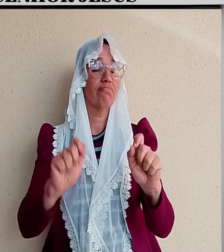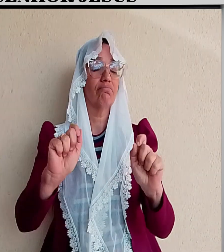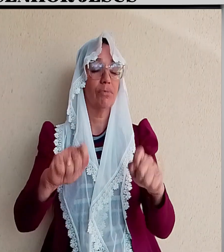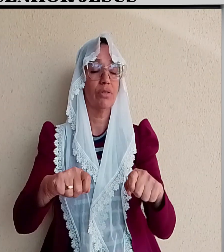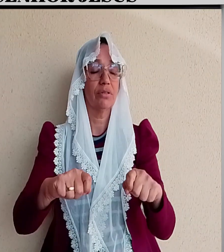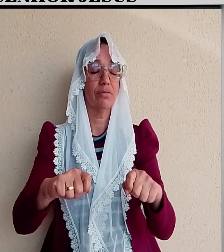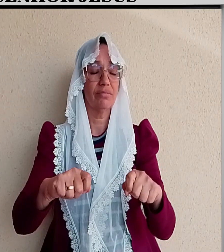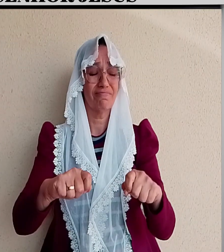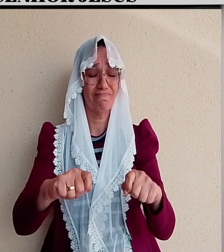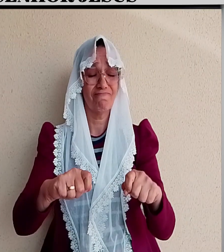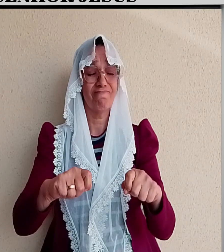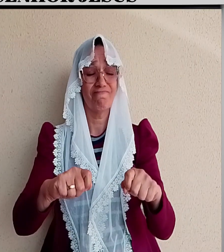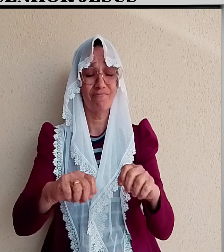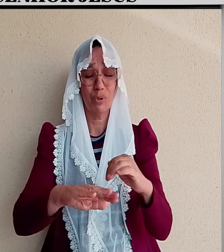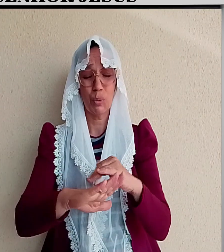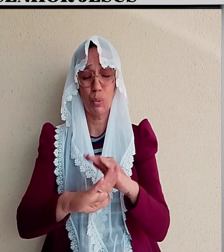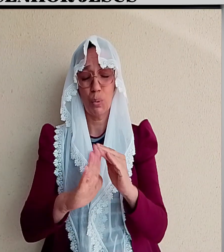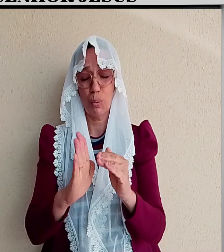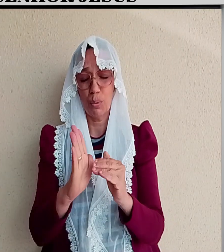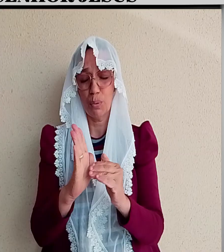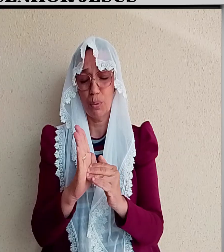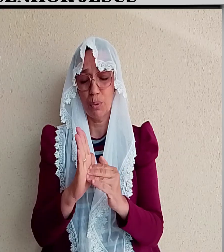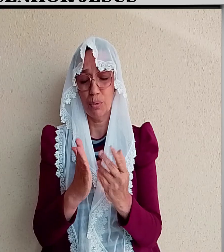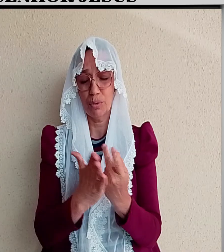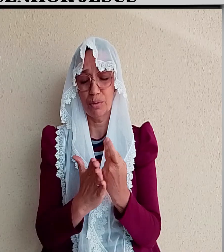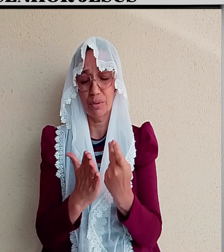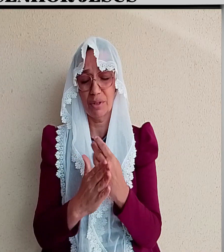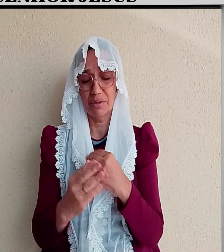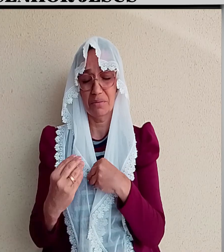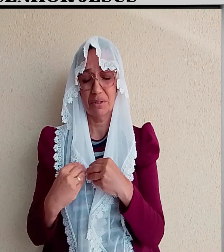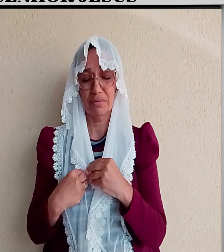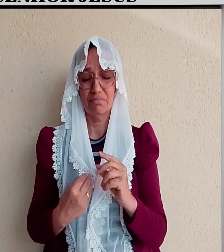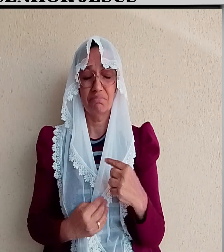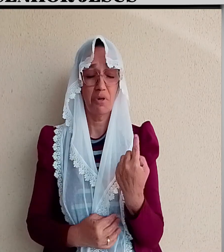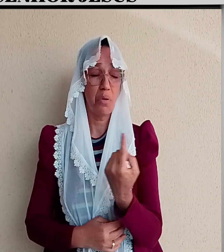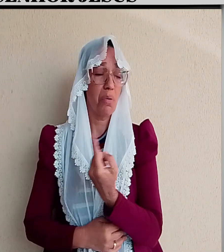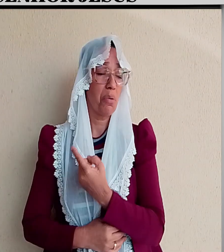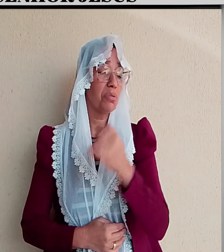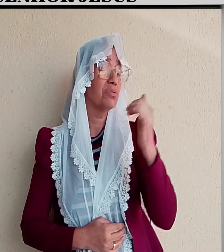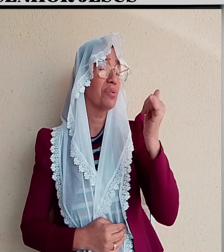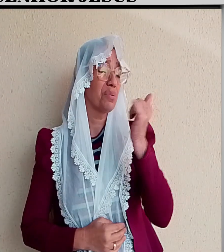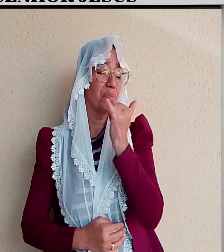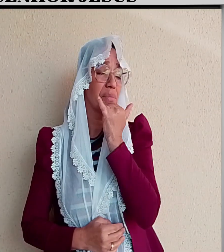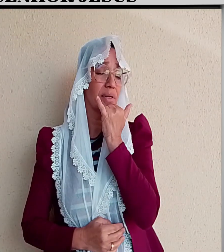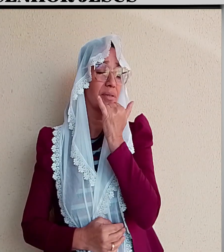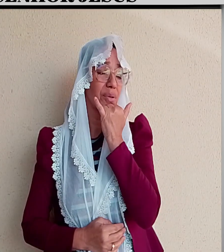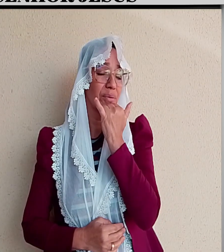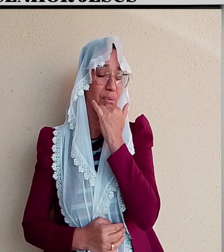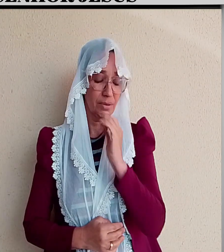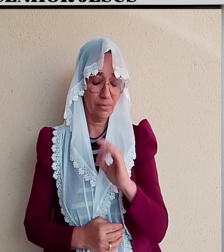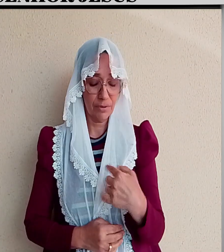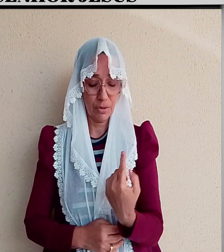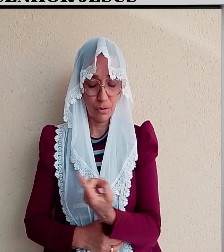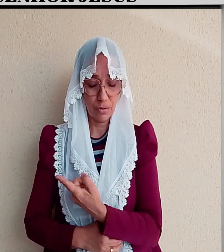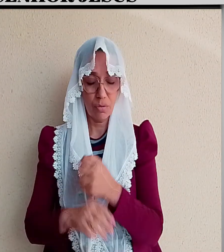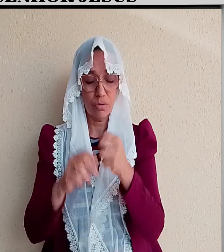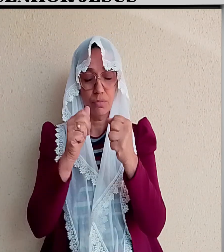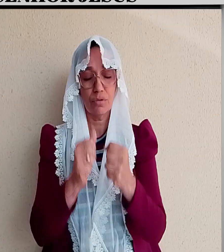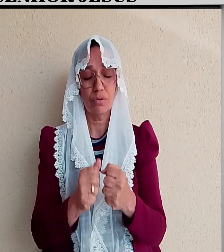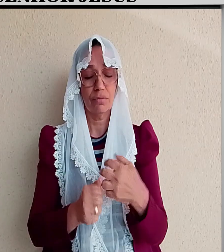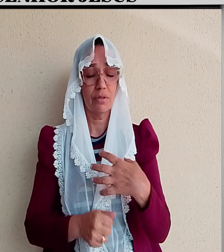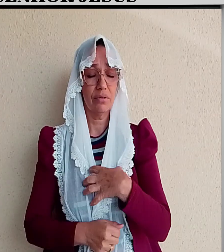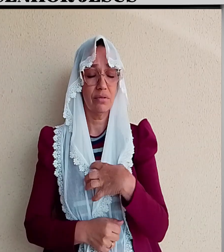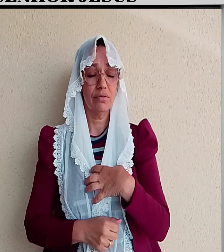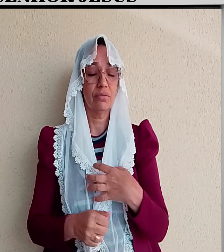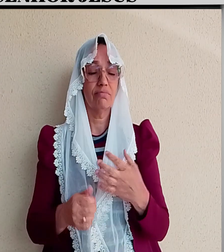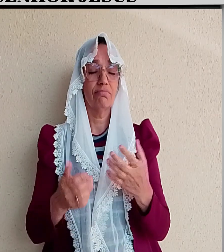nossas imperfeições e faça nós sair daqui mais leves, sentir, aleluia, que fomos realmente perdoados e que a